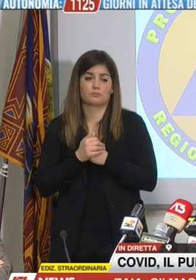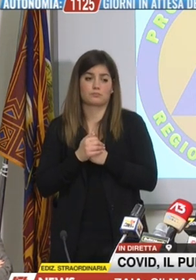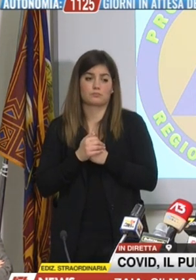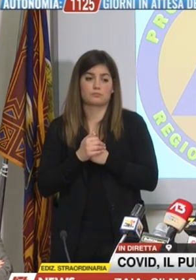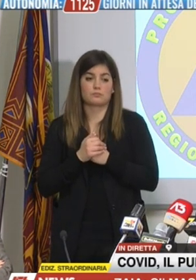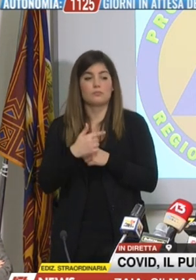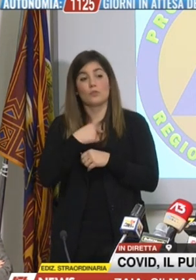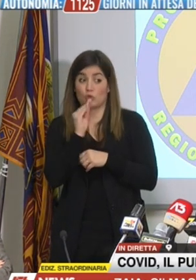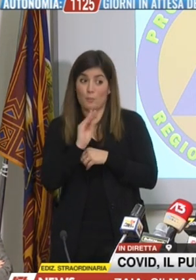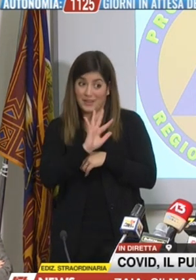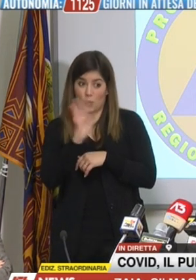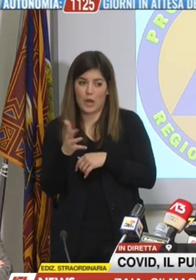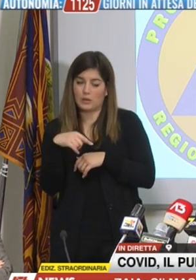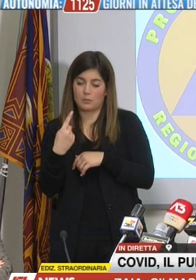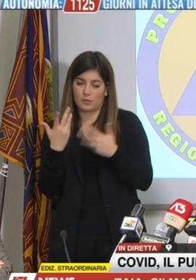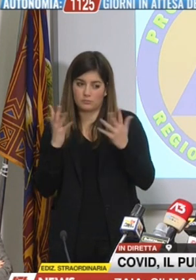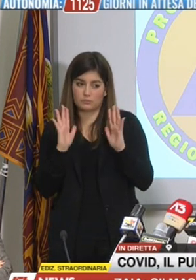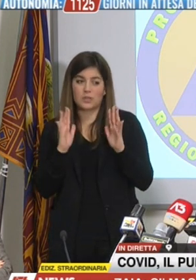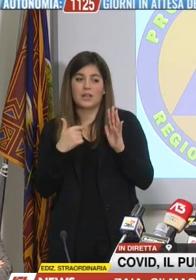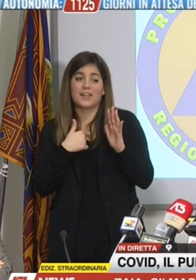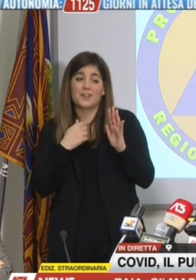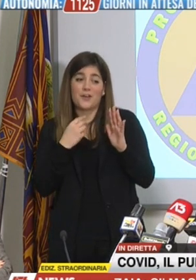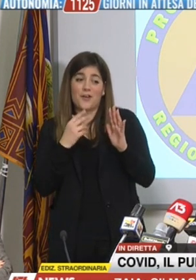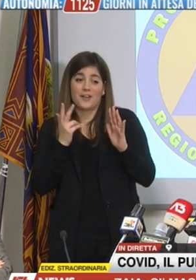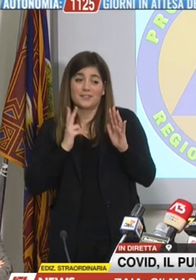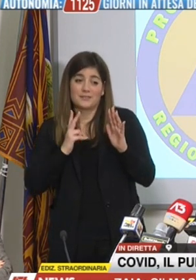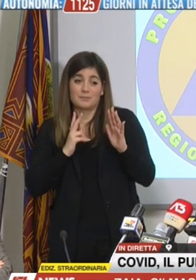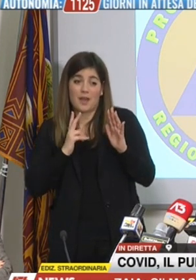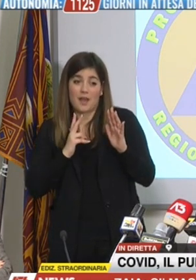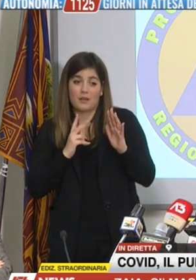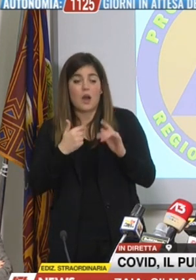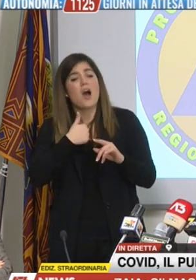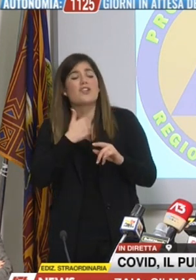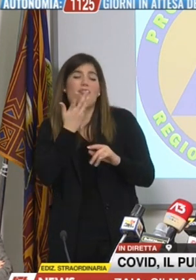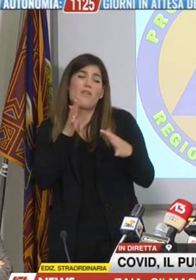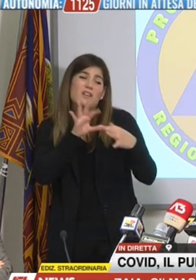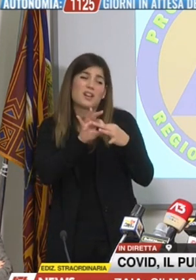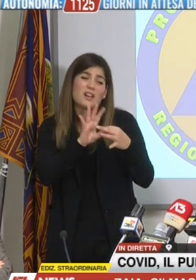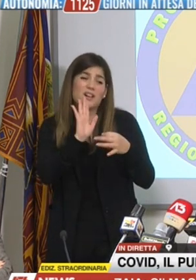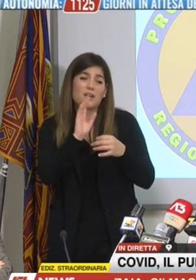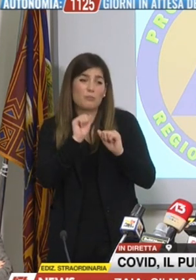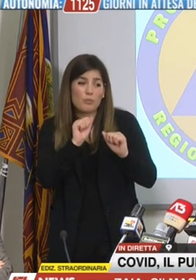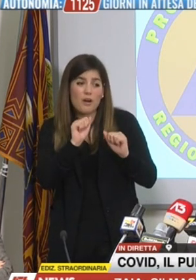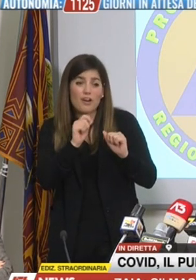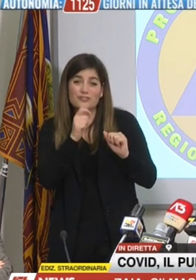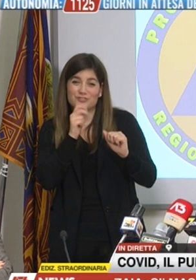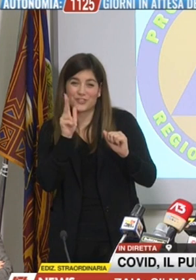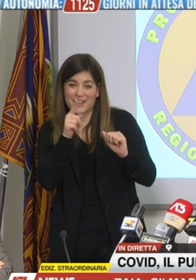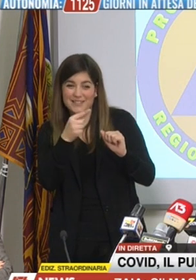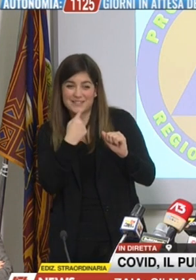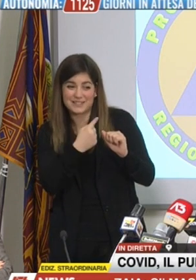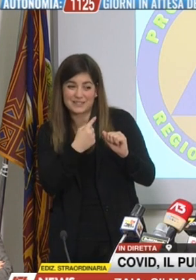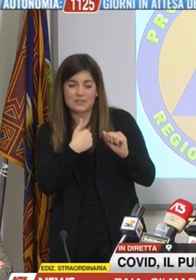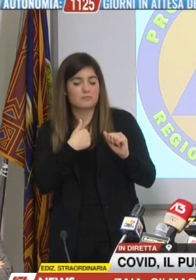No, un'altra domanda, poi questa qui speriamo che... Tu, prego, prego. No, sì, certo, se